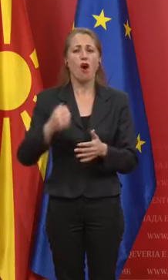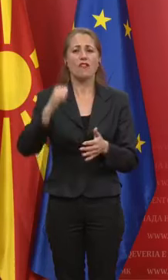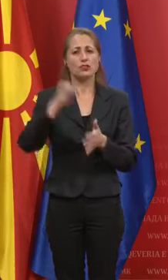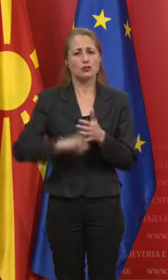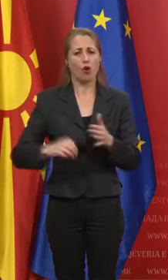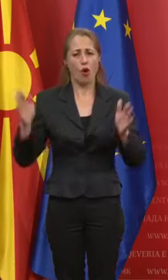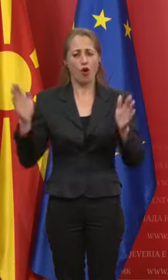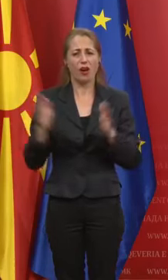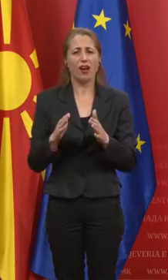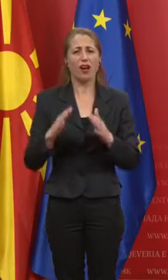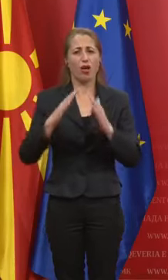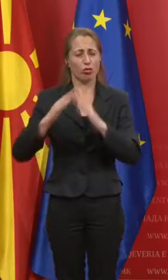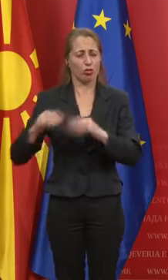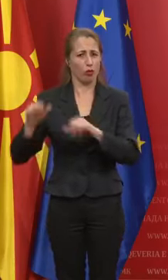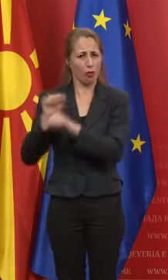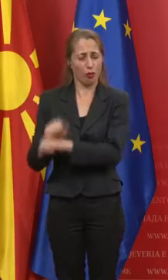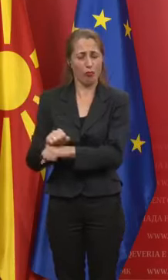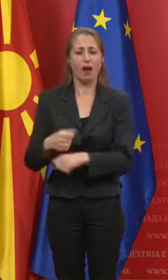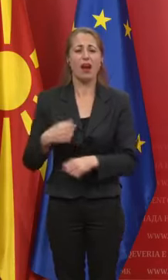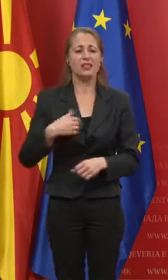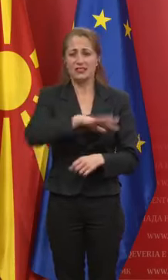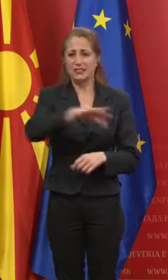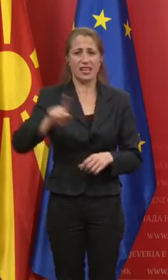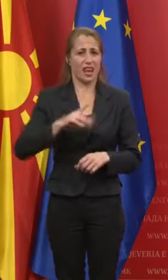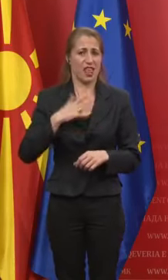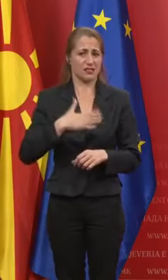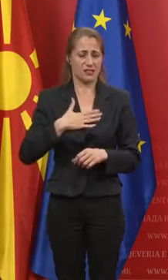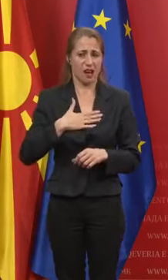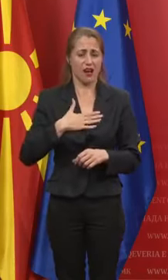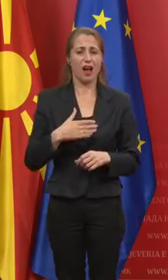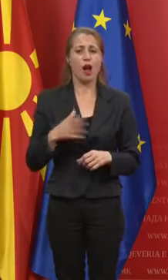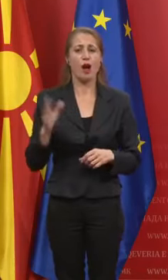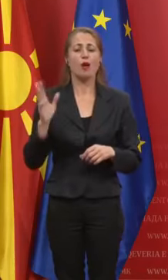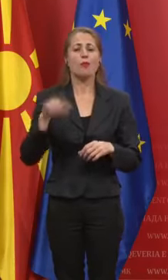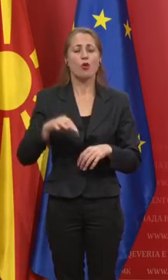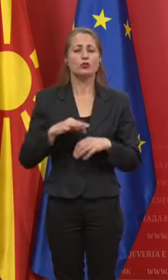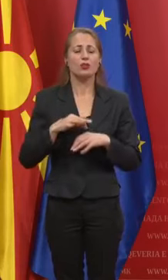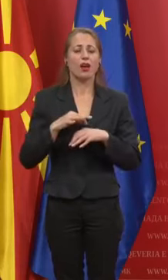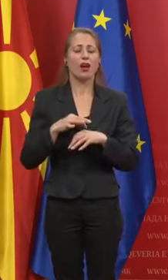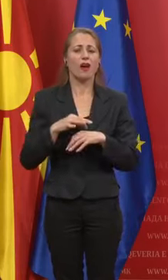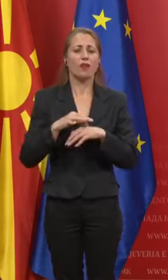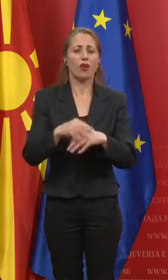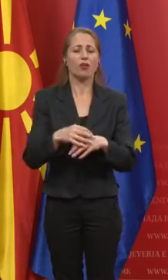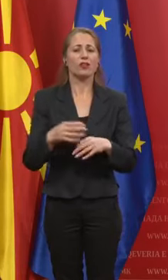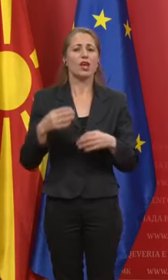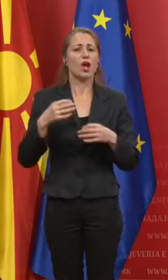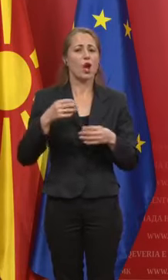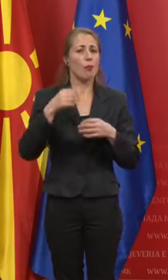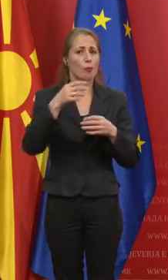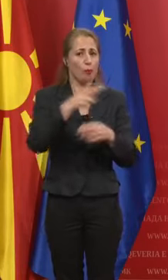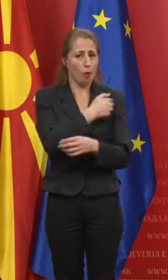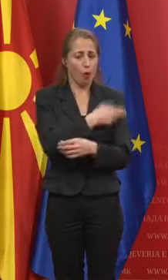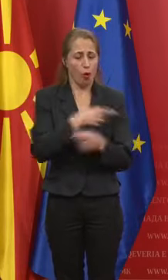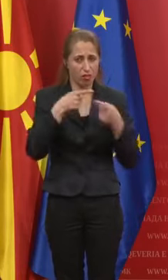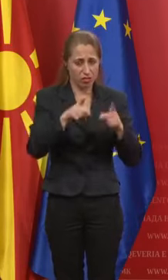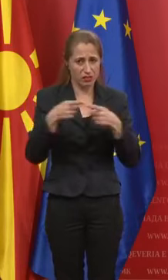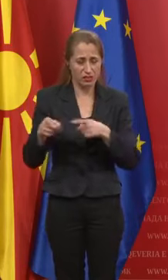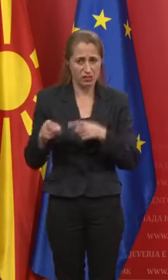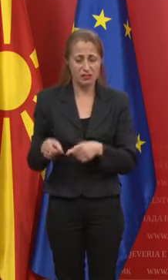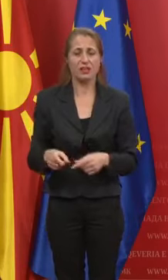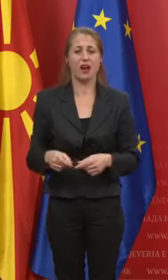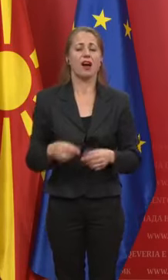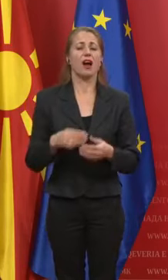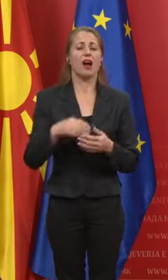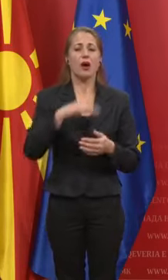кои секако никој од нас не ги посакува. Може да не одведе кон критична состојба во болниците, кон нова неизвестност на секое